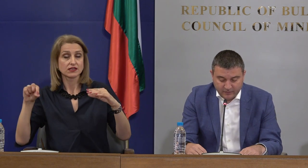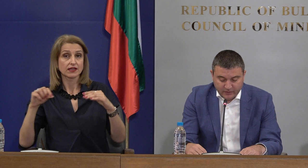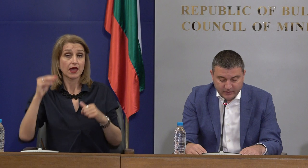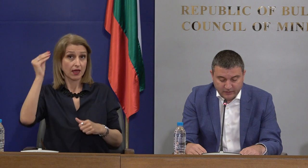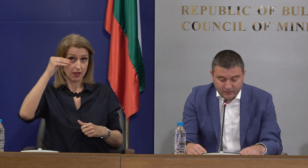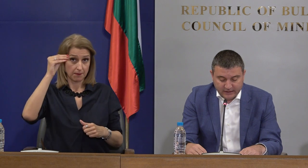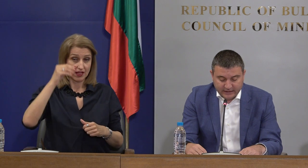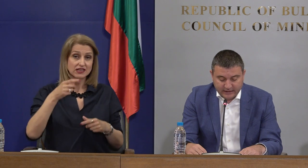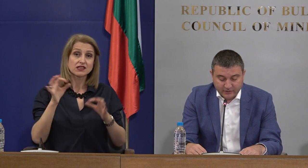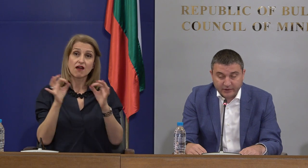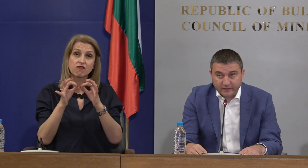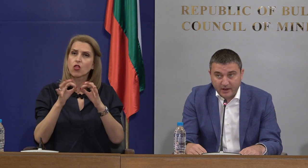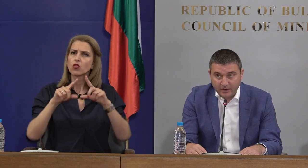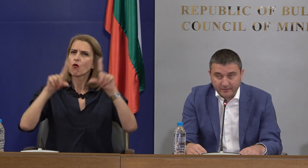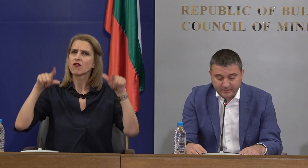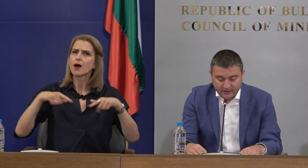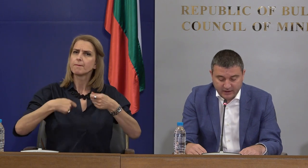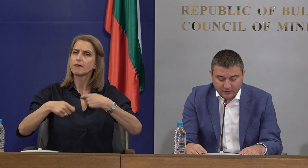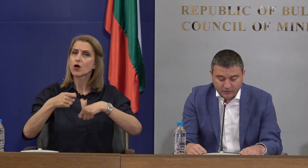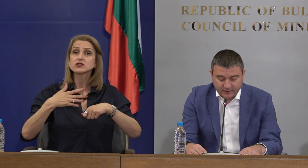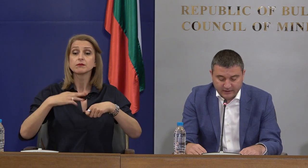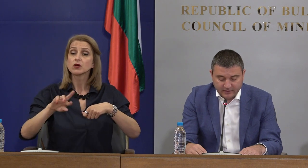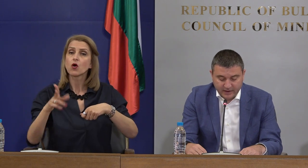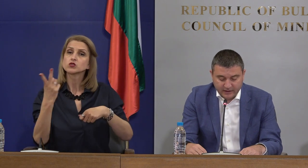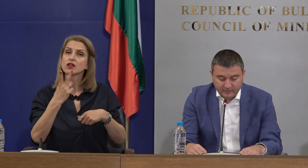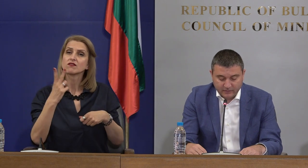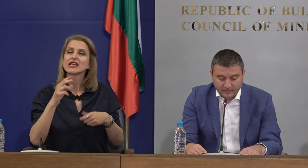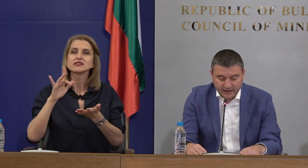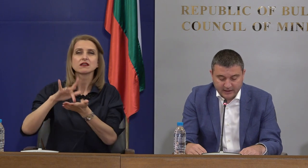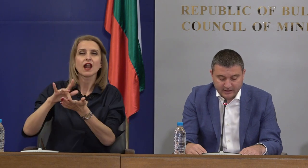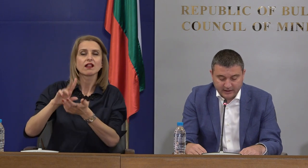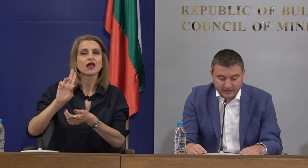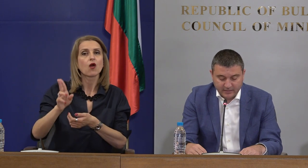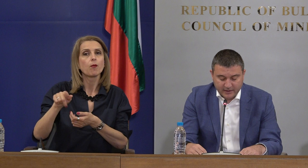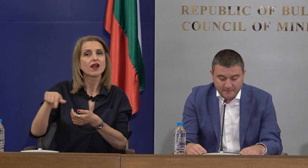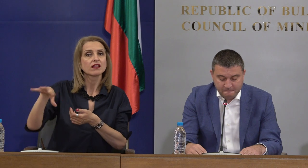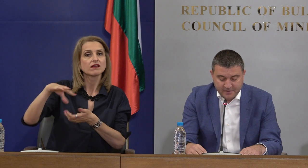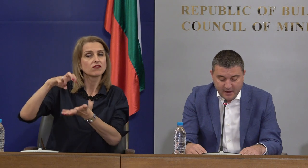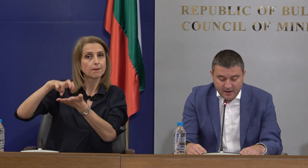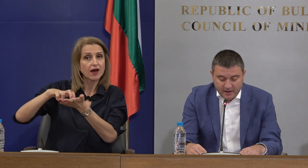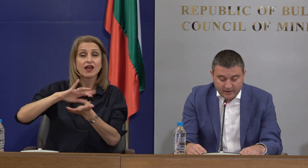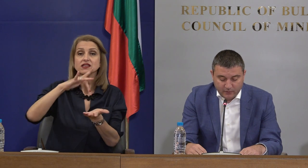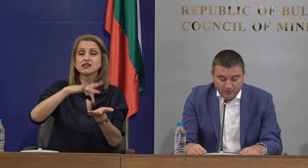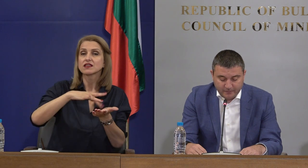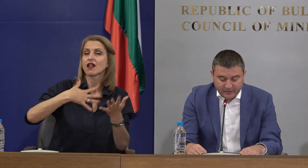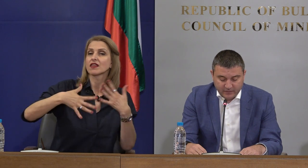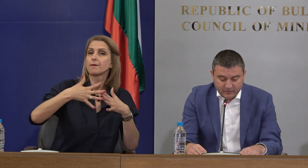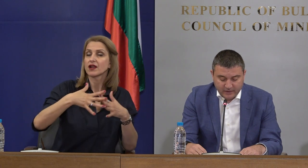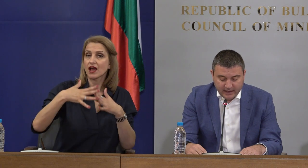българската фондова борса се търгуват акциите на още две банки. Централна кооперативна банка и Българо-американска кредитна банка. Тъй